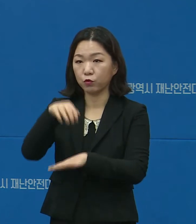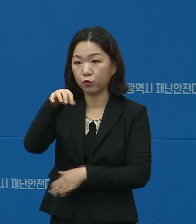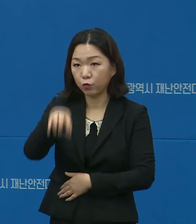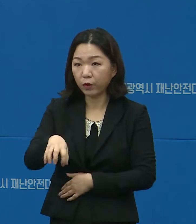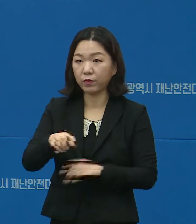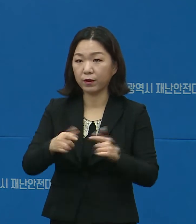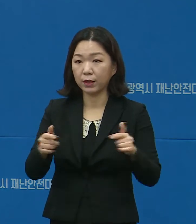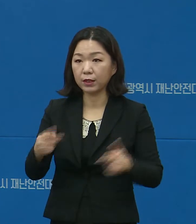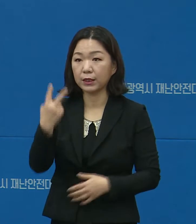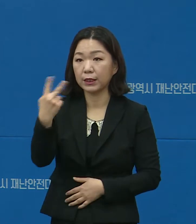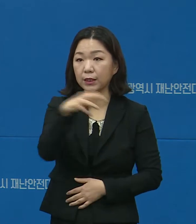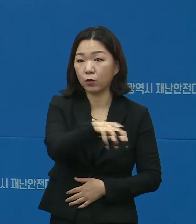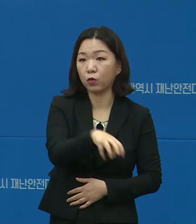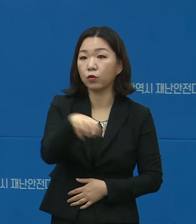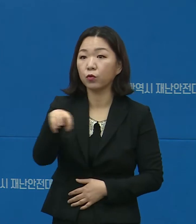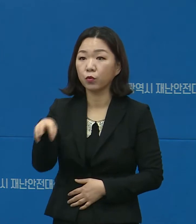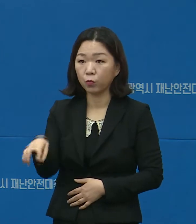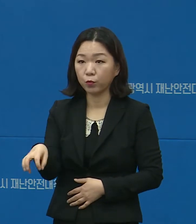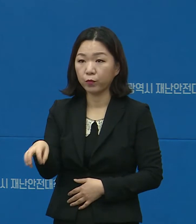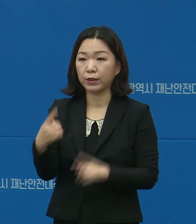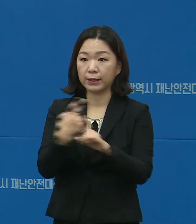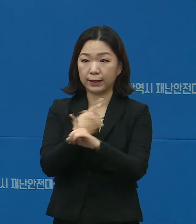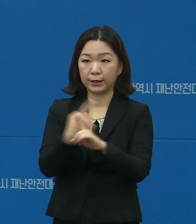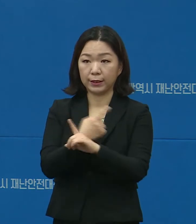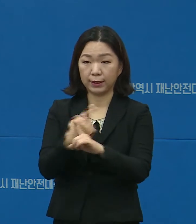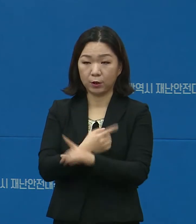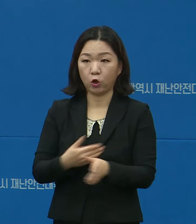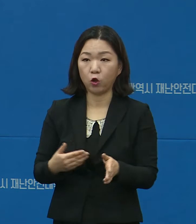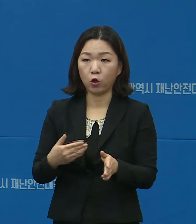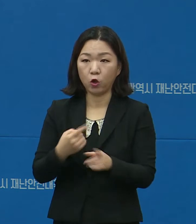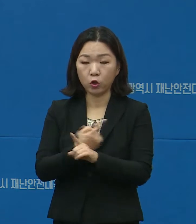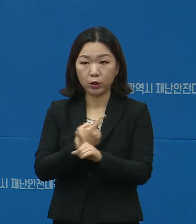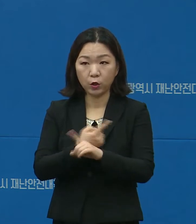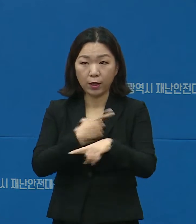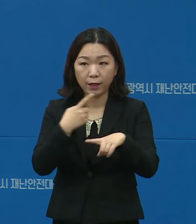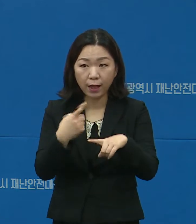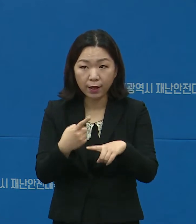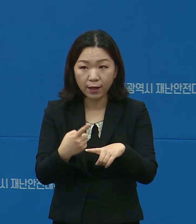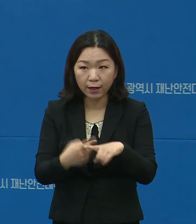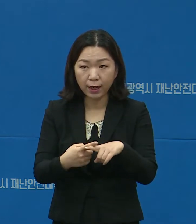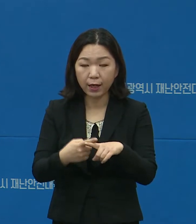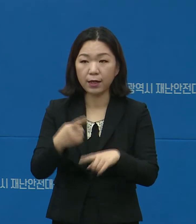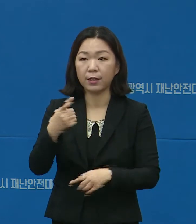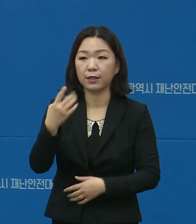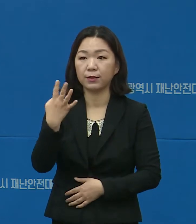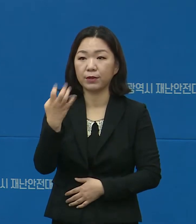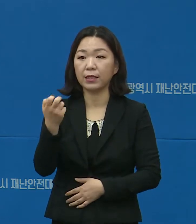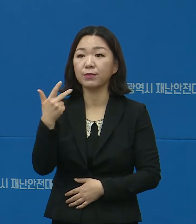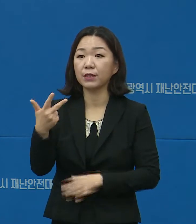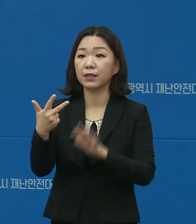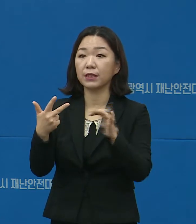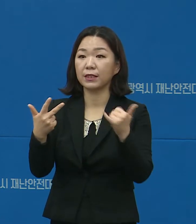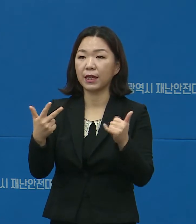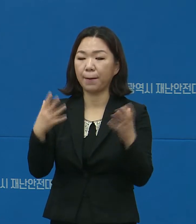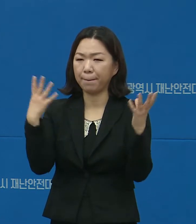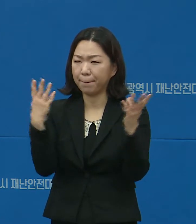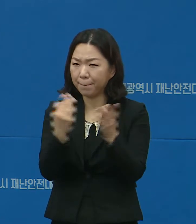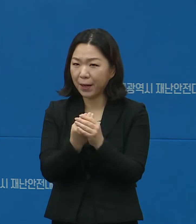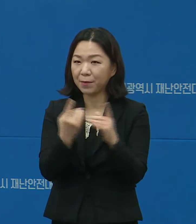등 2개 생활치료센터에서 치료를 받던 환자 47명이 완치되어